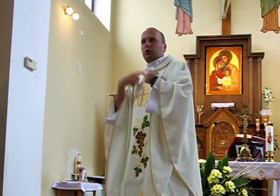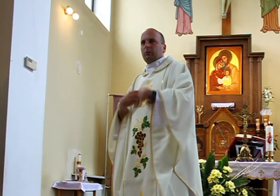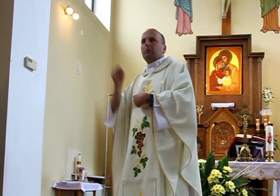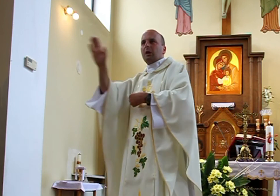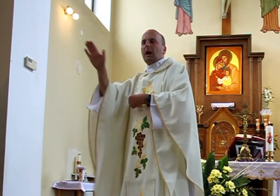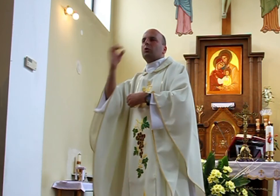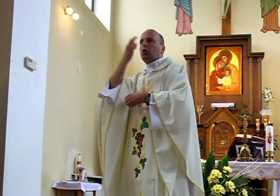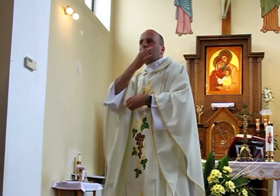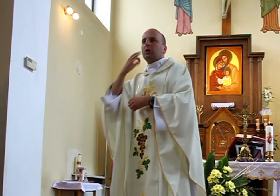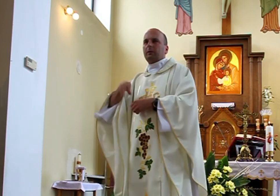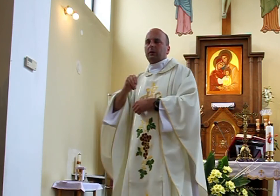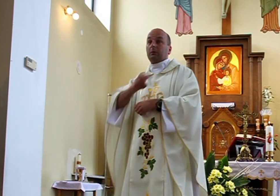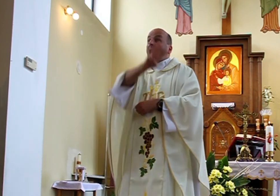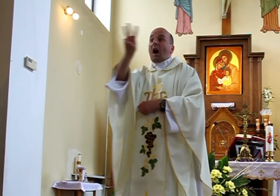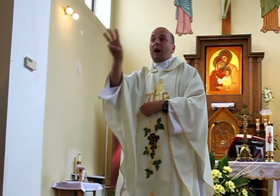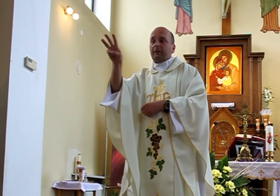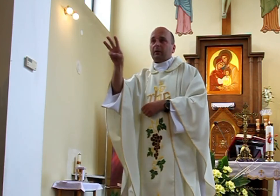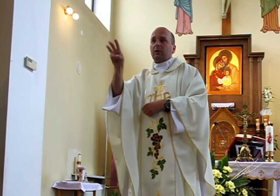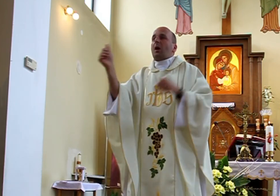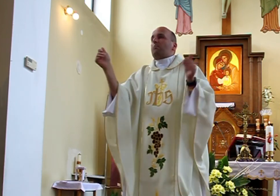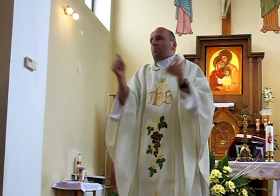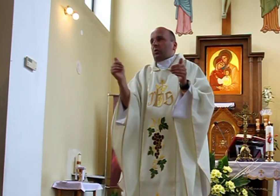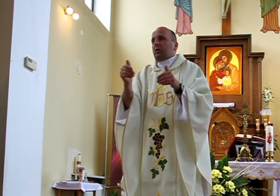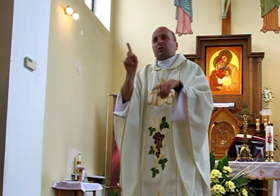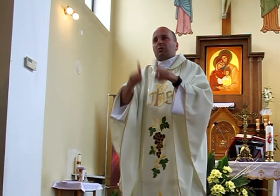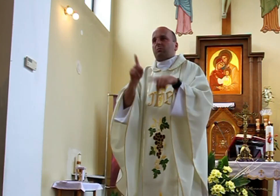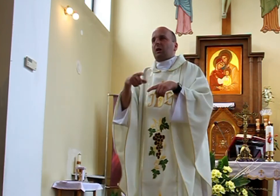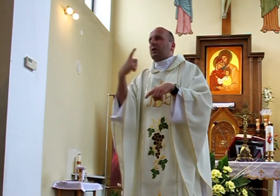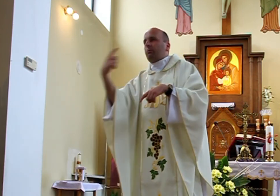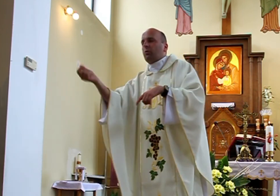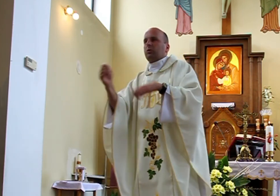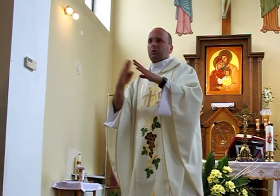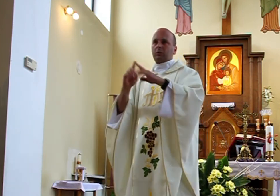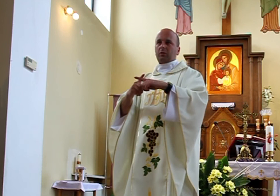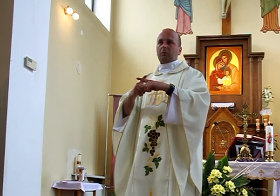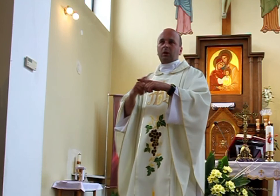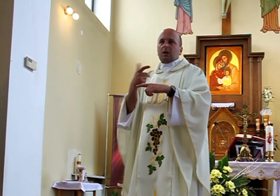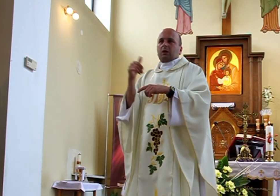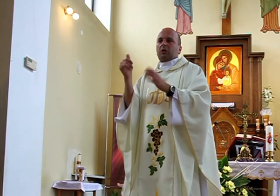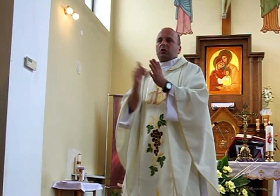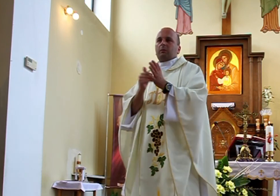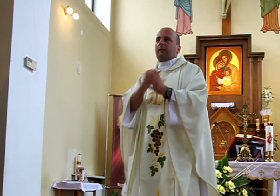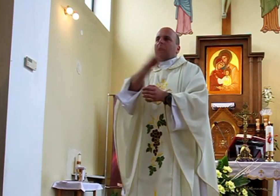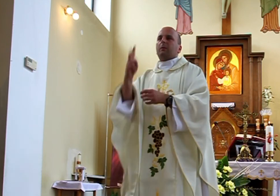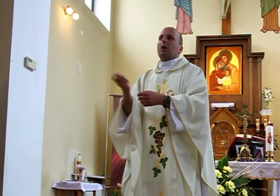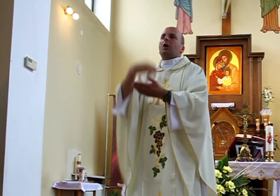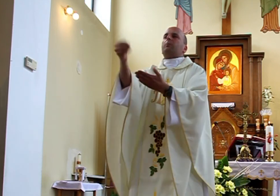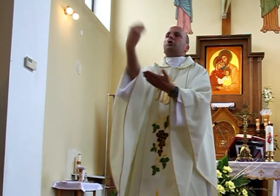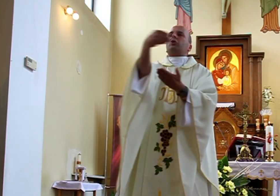osoby miały Komunię Świętą, a wy możecie normalnie pójść do kościoła. Nie trzeba wam przynosić